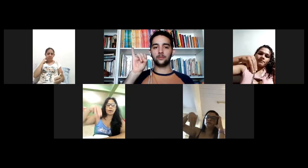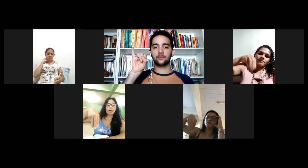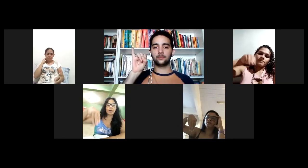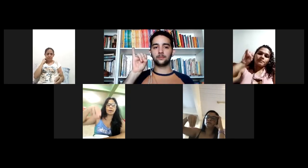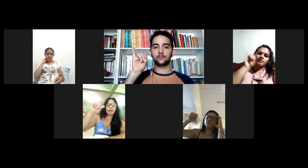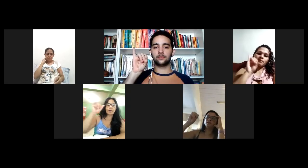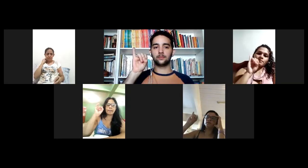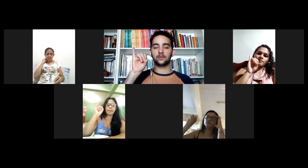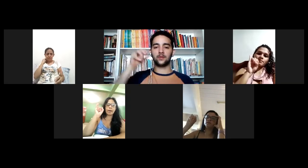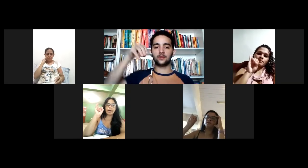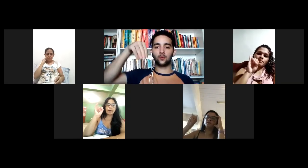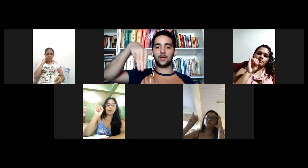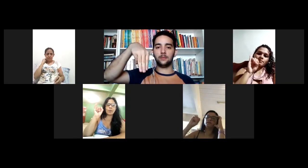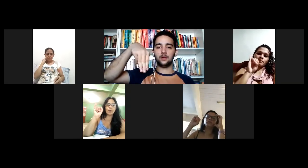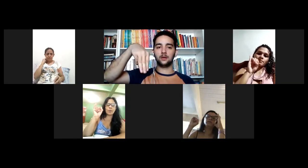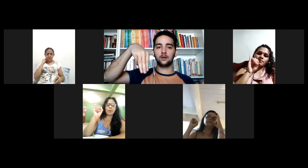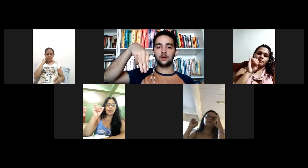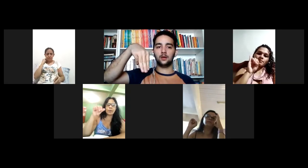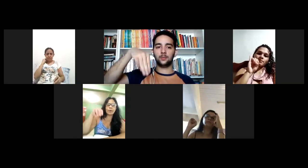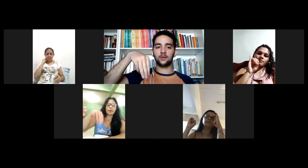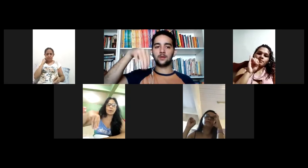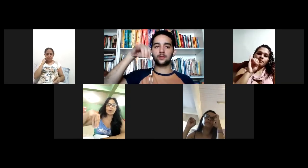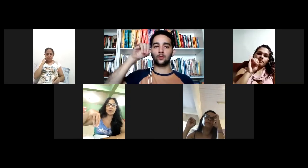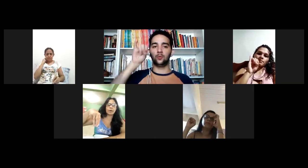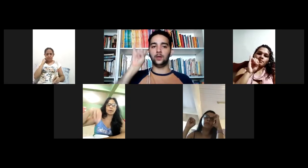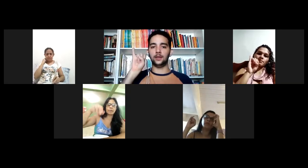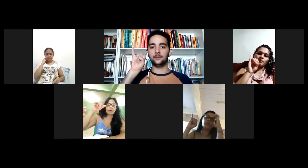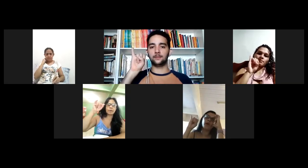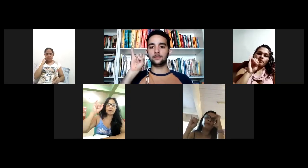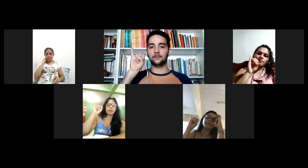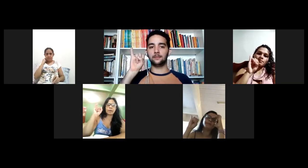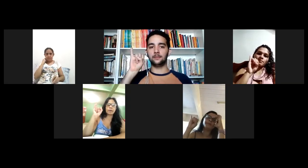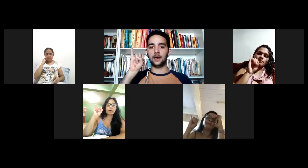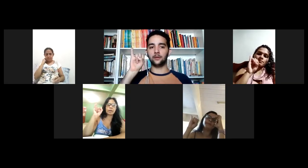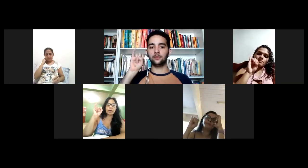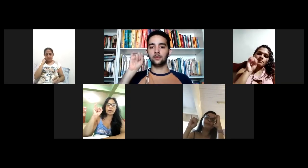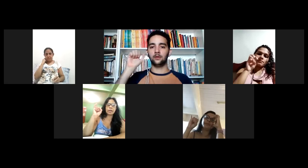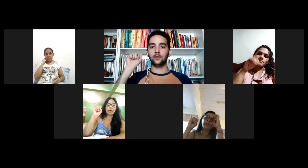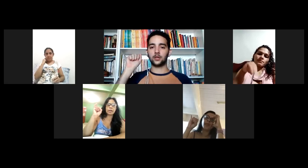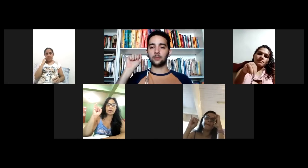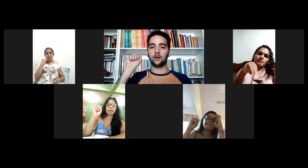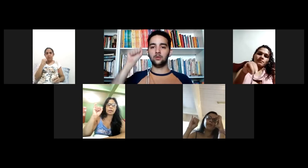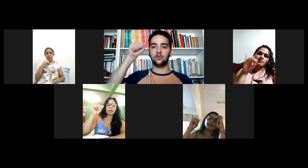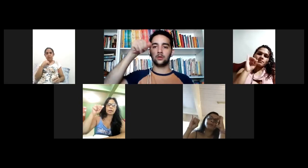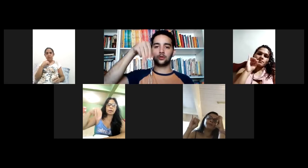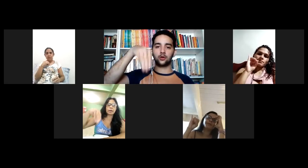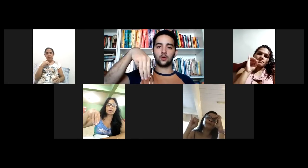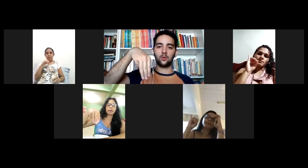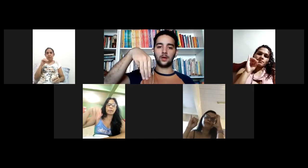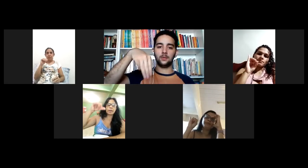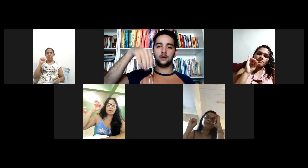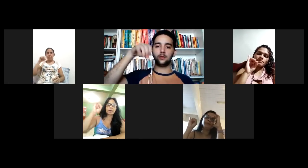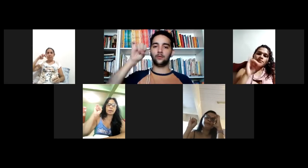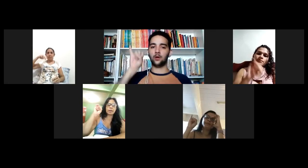Maio. Você vai fazer o M e depois vai fazer o I. Maio. Fecha a mão, joga